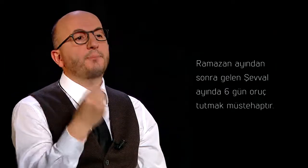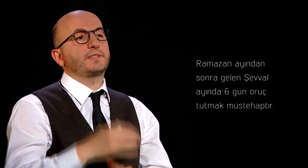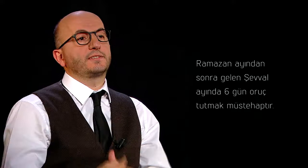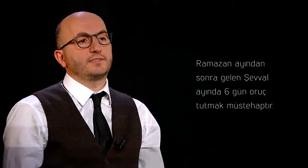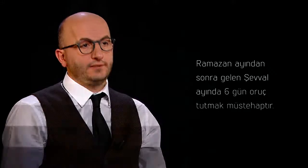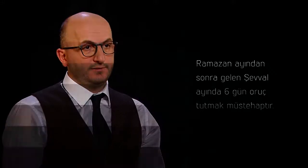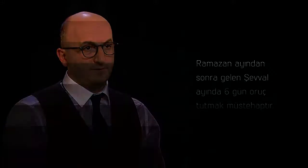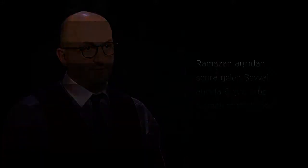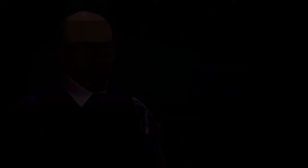müstahaptır.